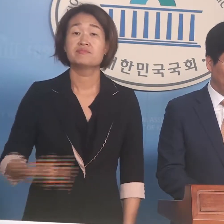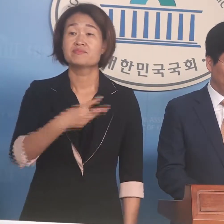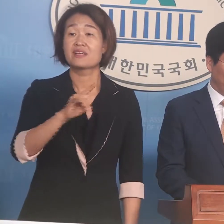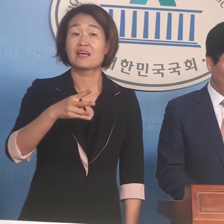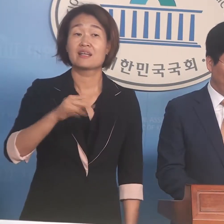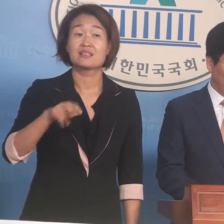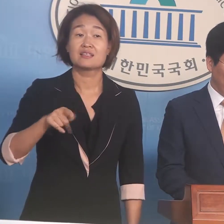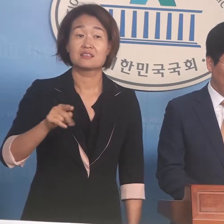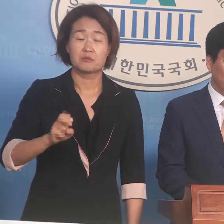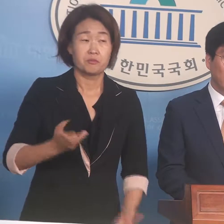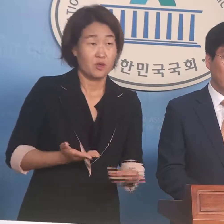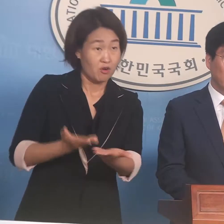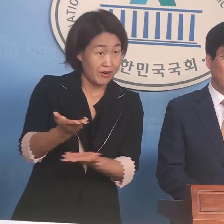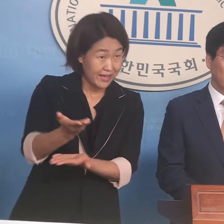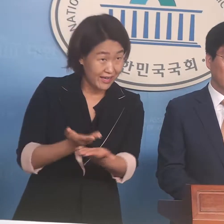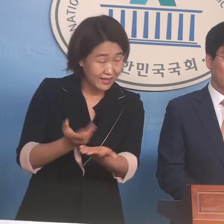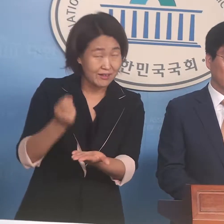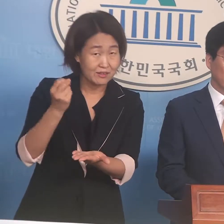대리점